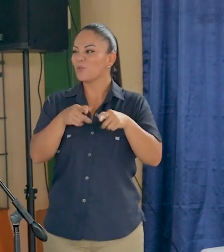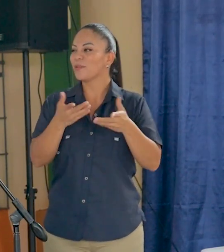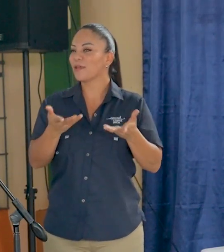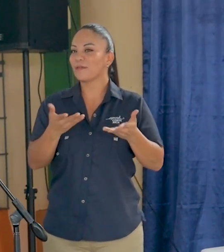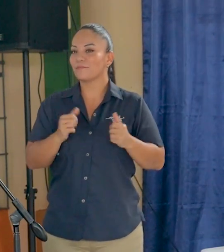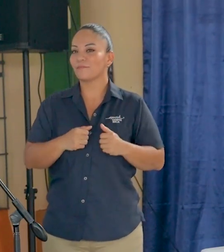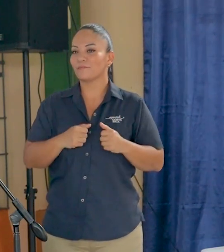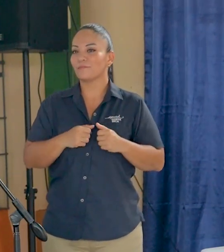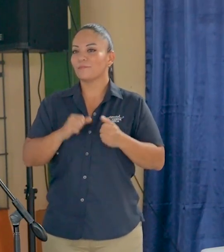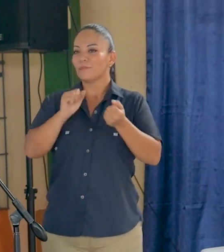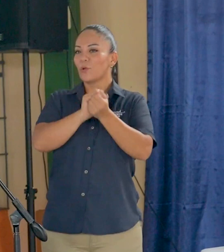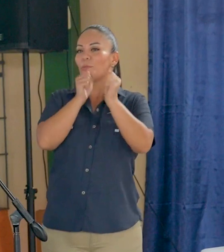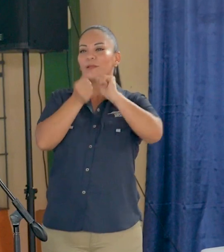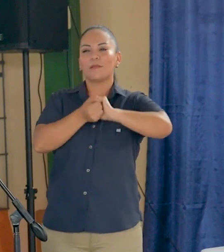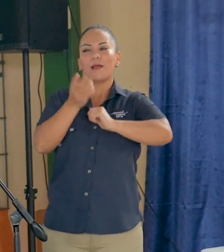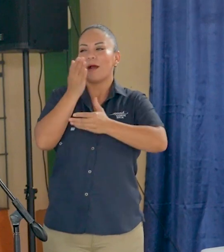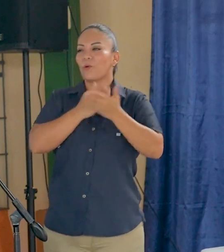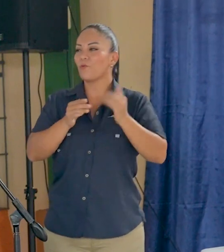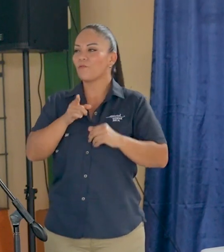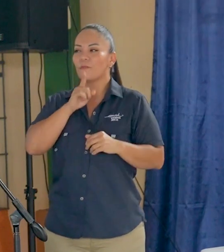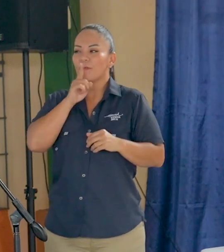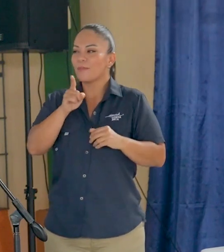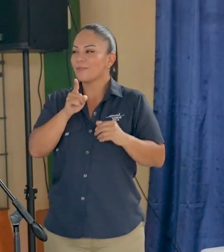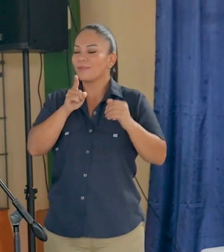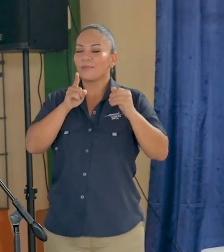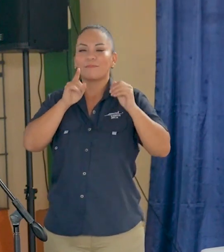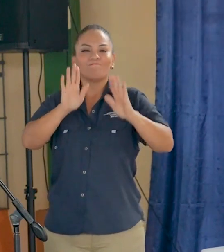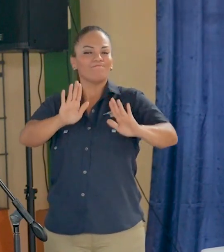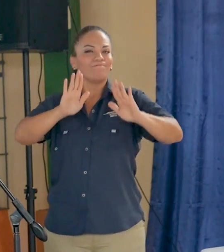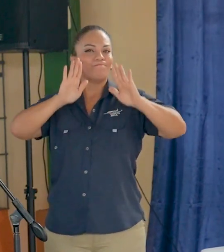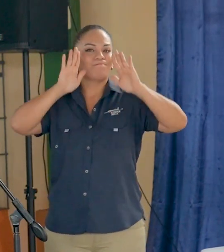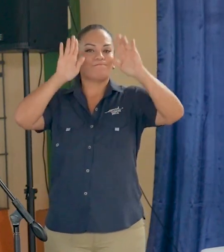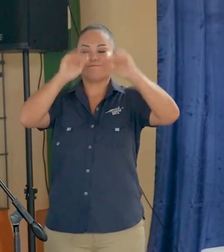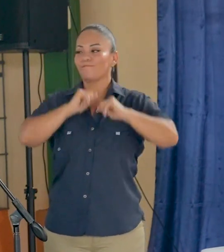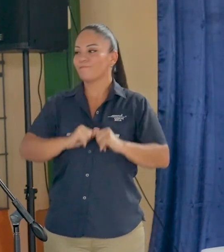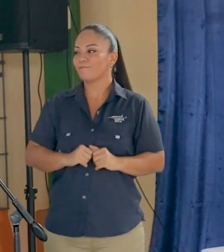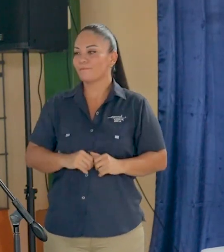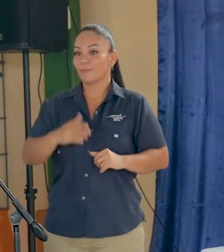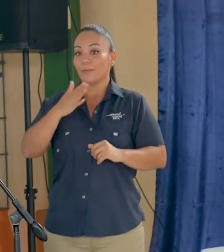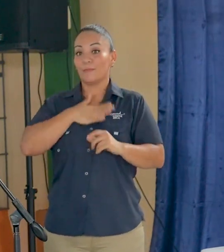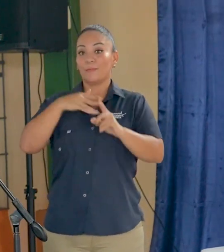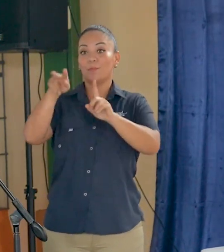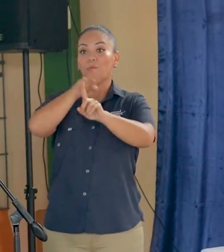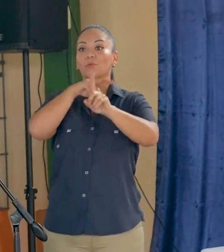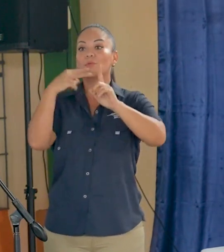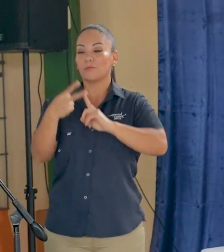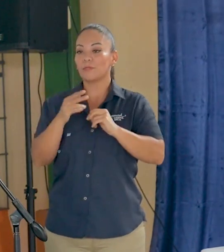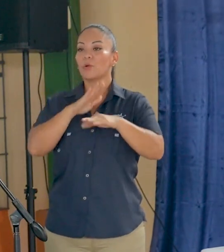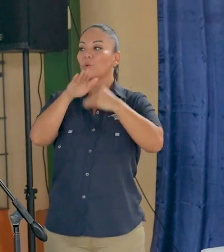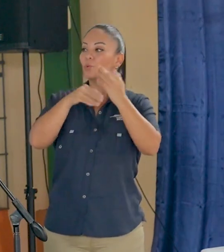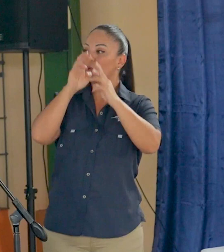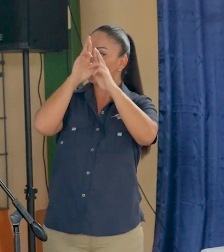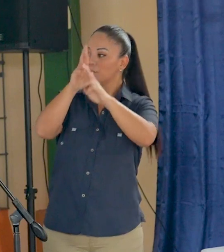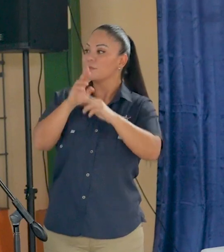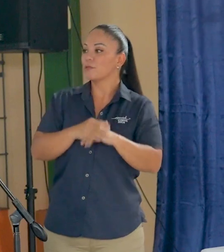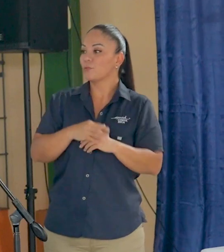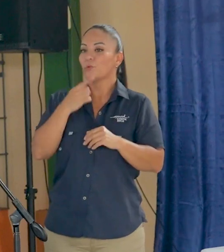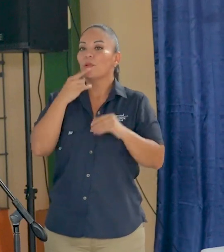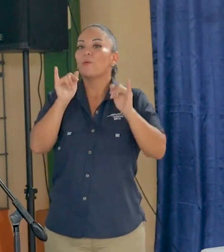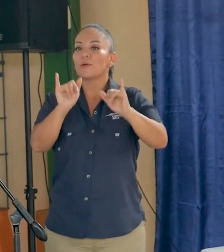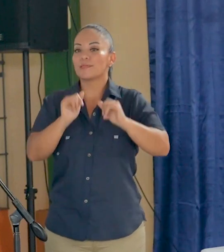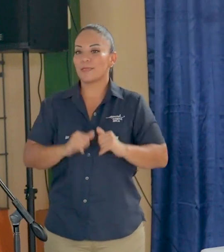en algo verdaderamente extraordinario. Y desde mi punto de vista, y con todo respeto lo digo